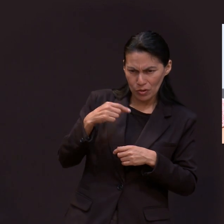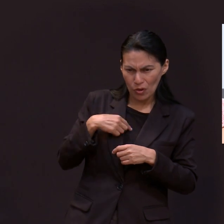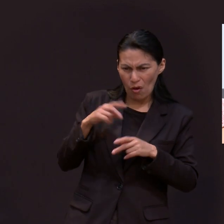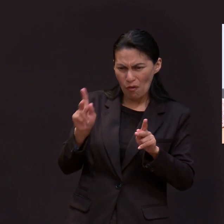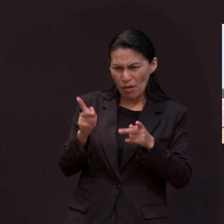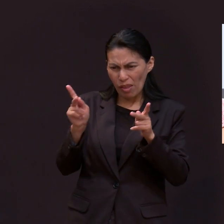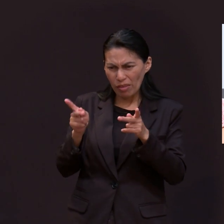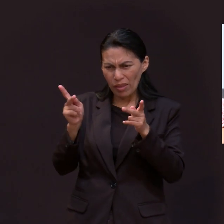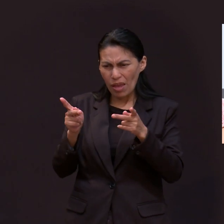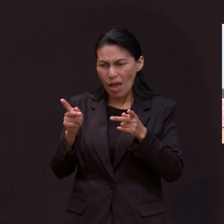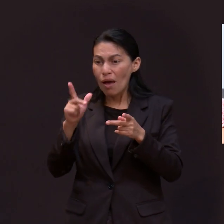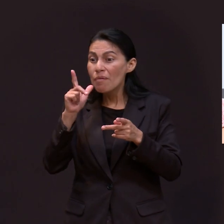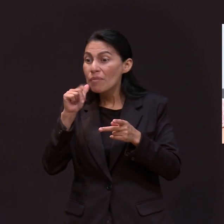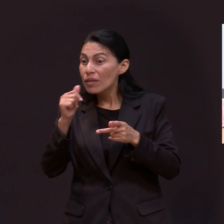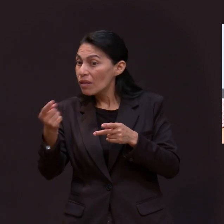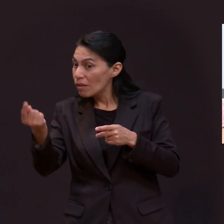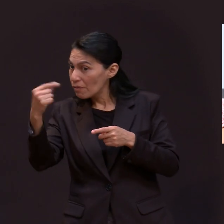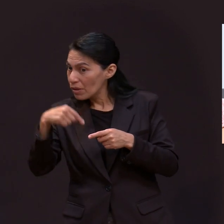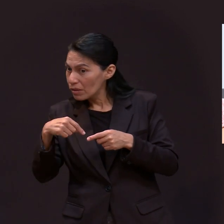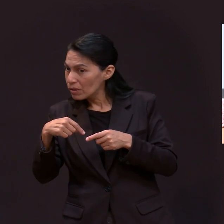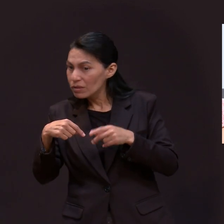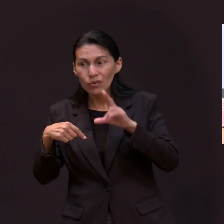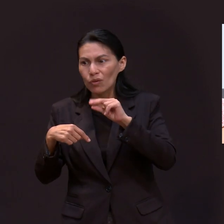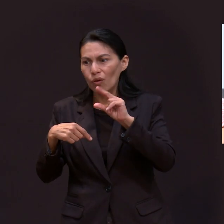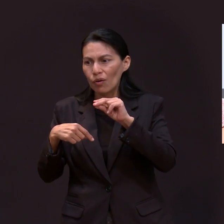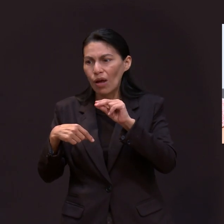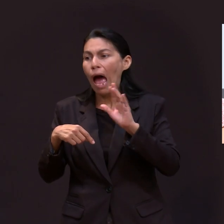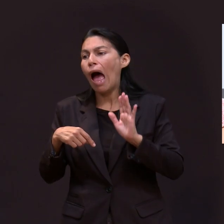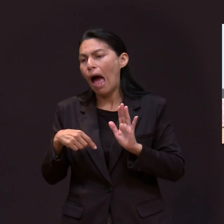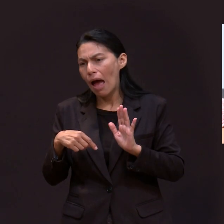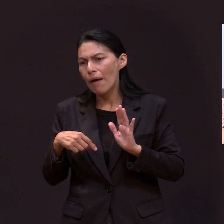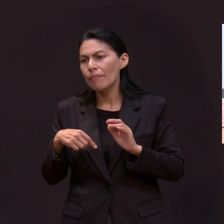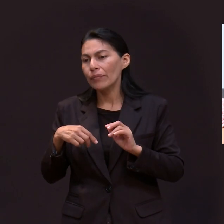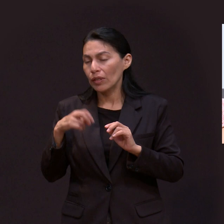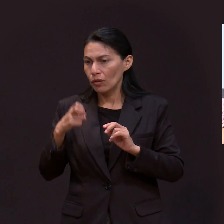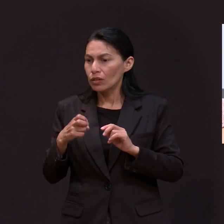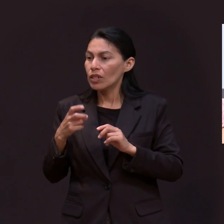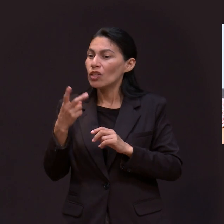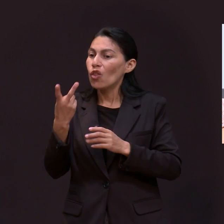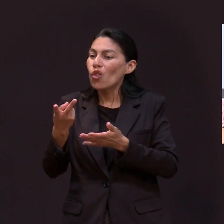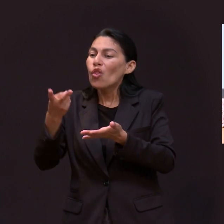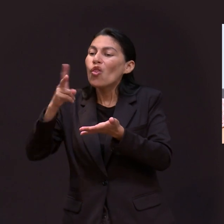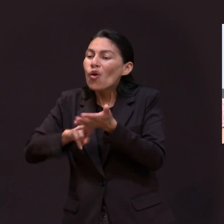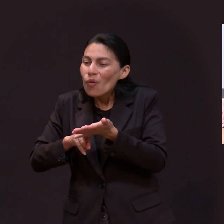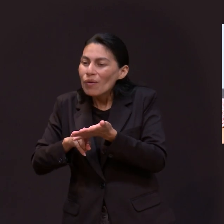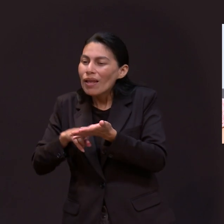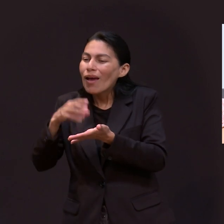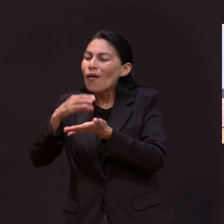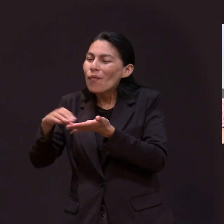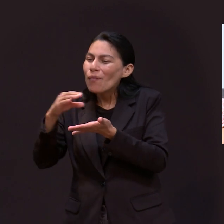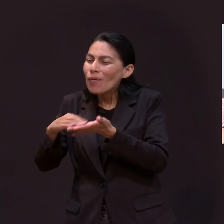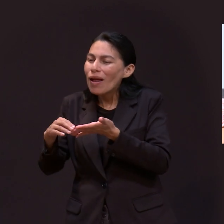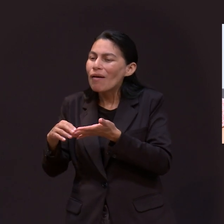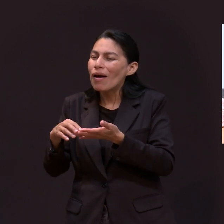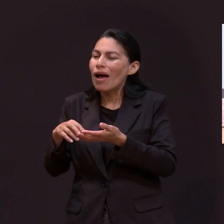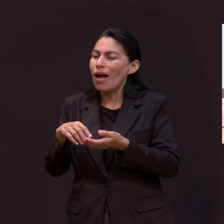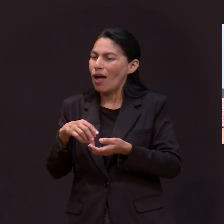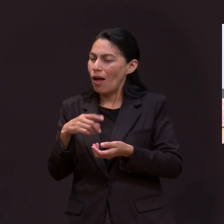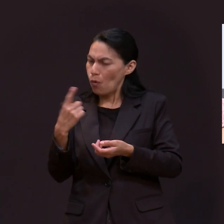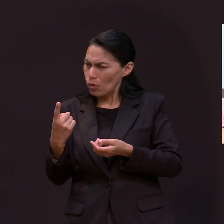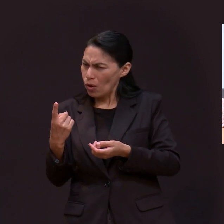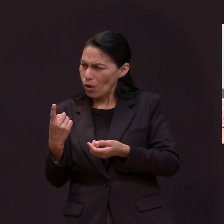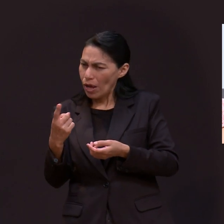cuando yo andaba vendiendo la gente me decía no vas a venir mañana verdad no pues si me compraba un kilo decía dame dos